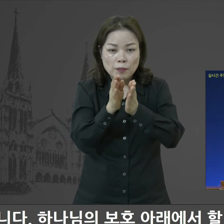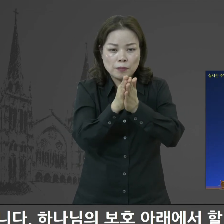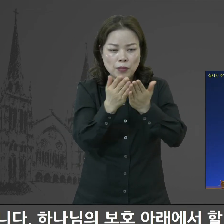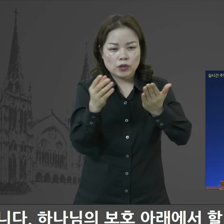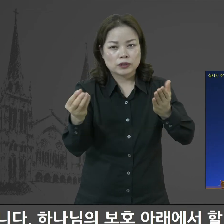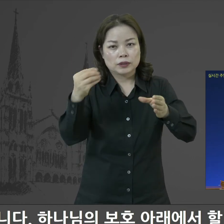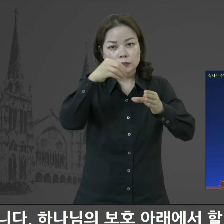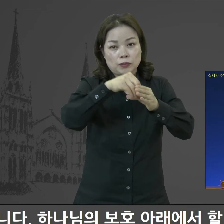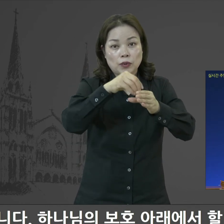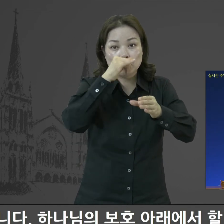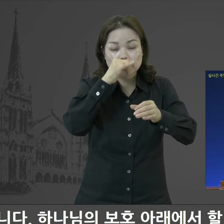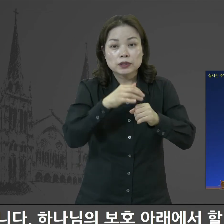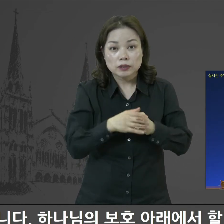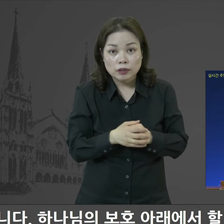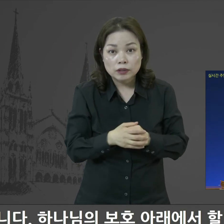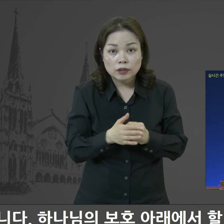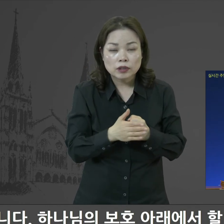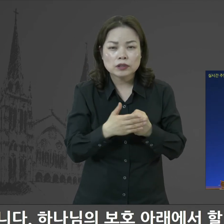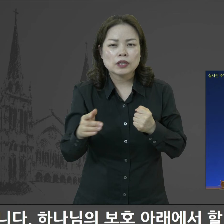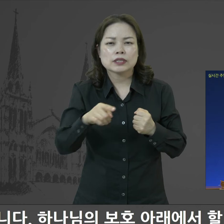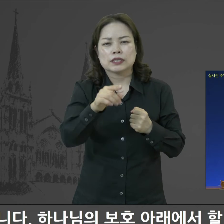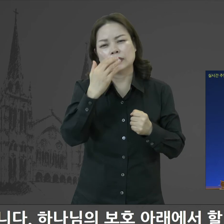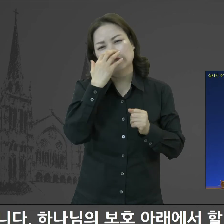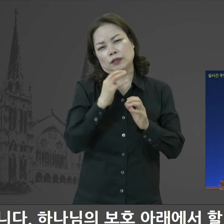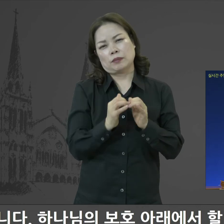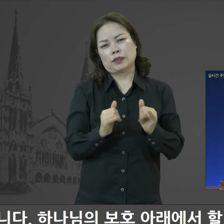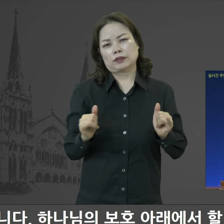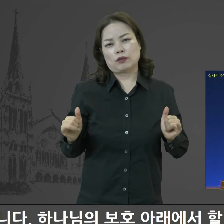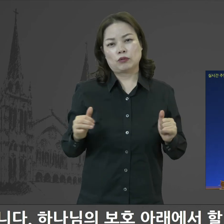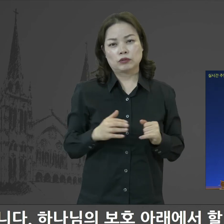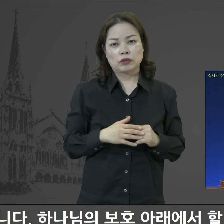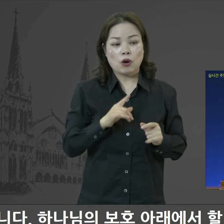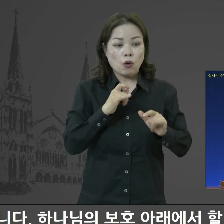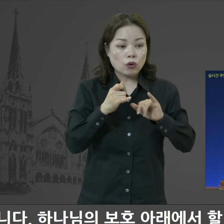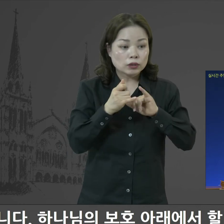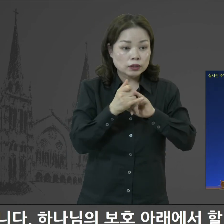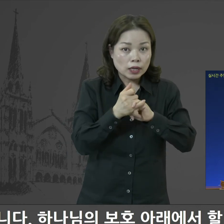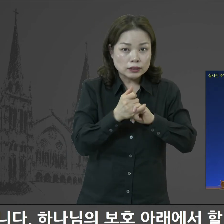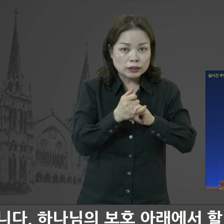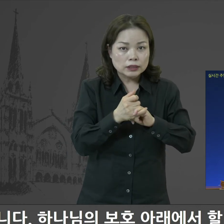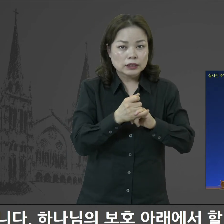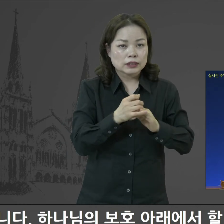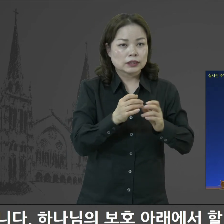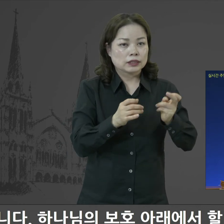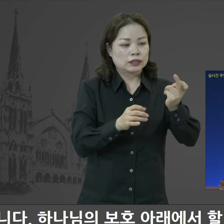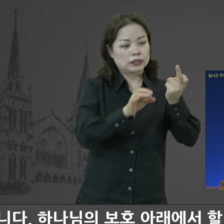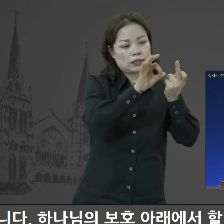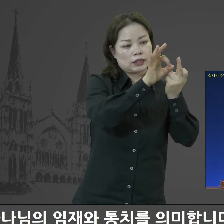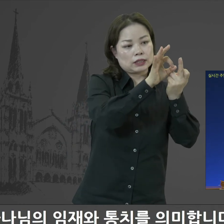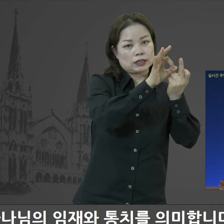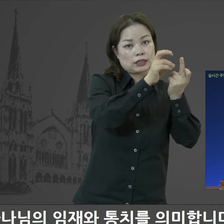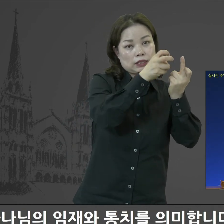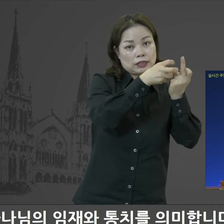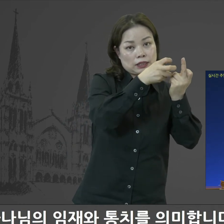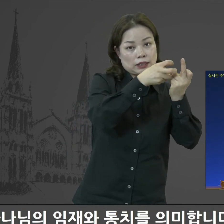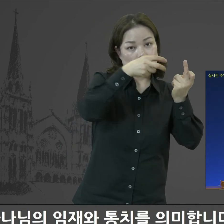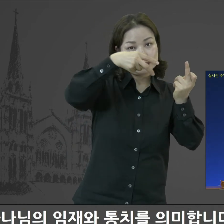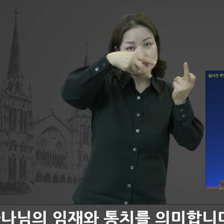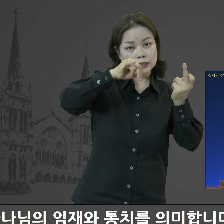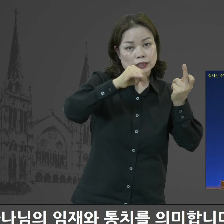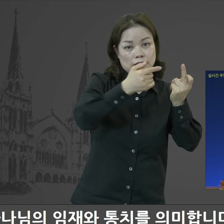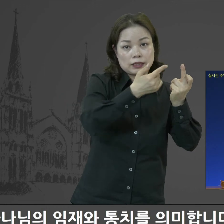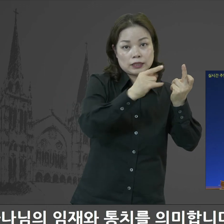보관되어 있었죠. 그러므로 여러분, 이스라엘 백성들이 언약의 산 시내산을 떠날 때에 언약궤 안에